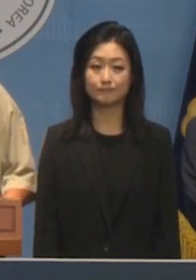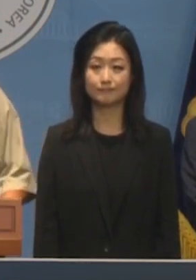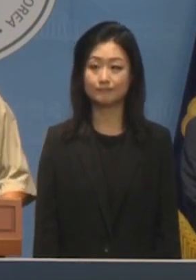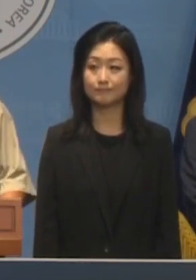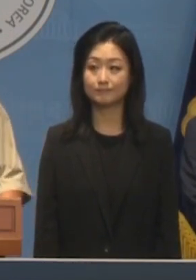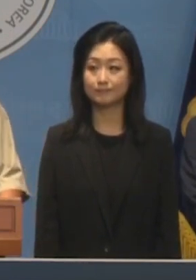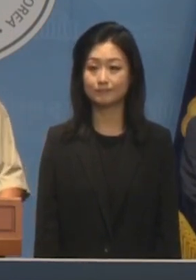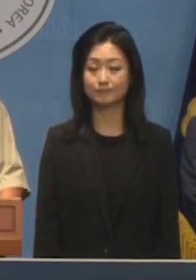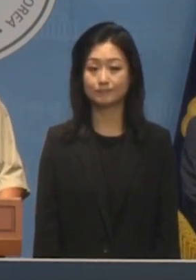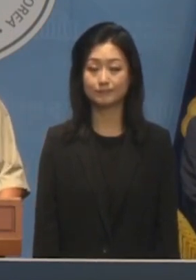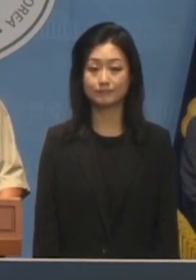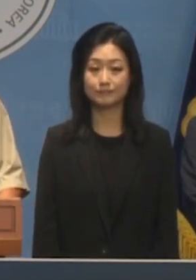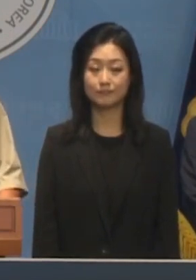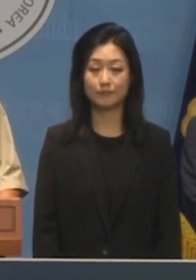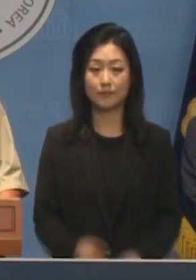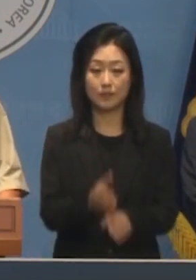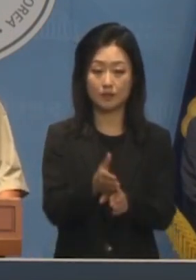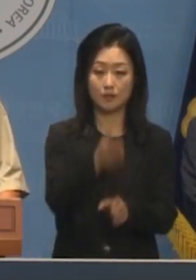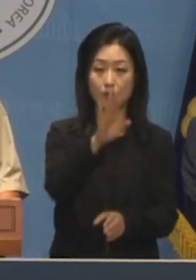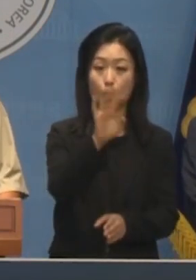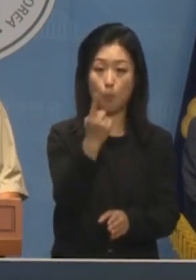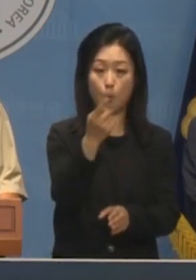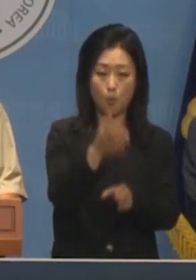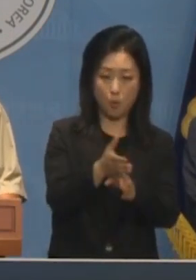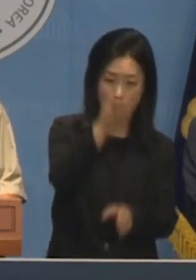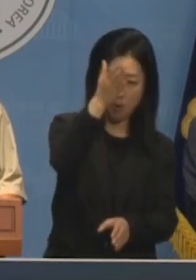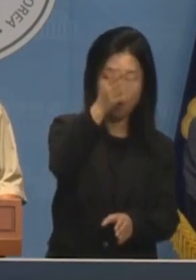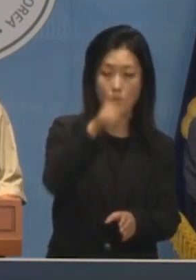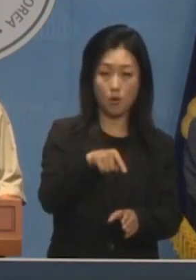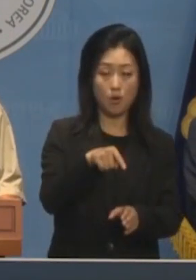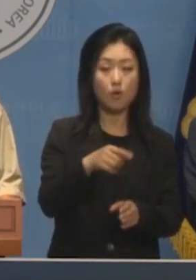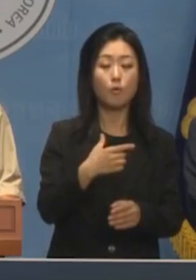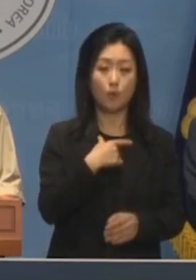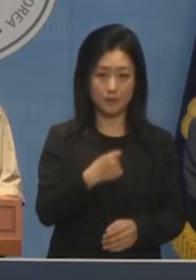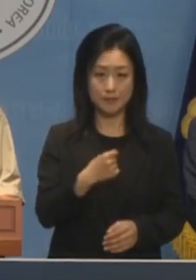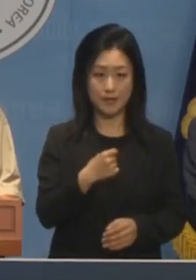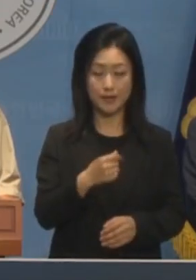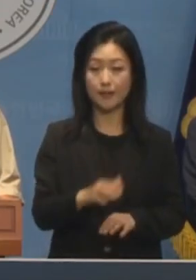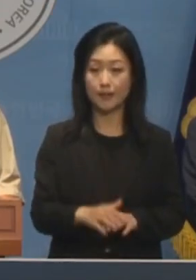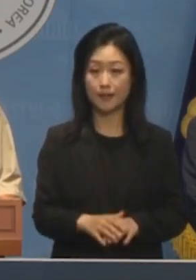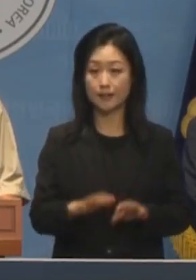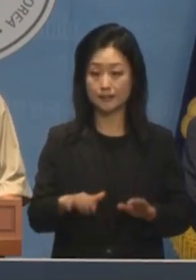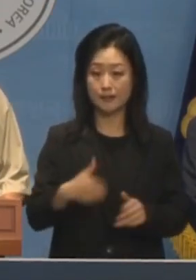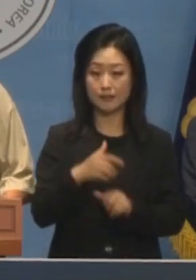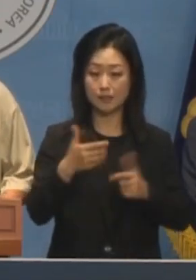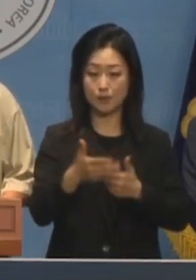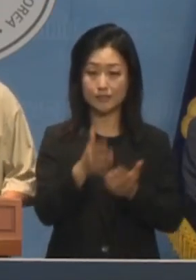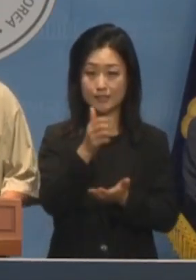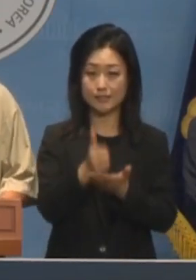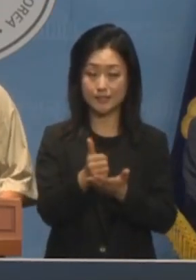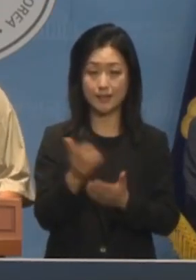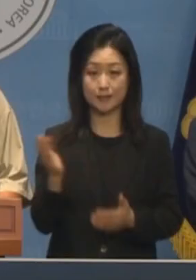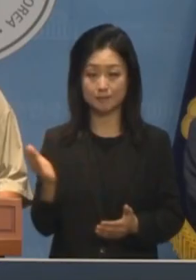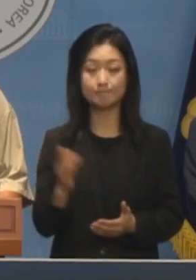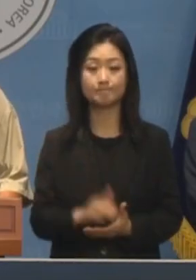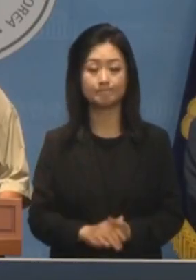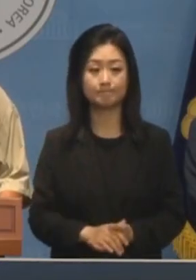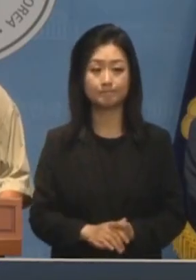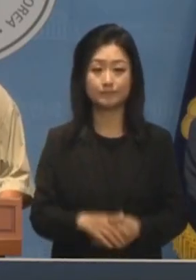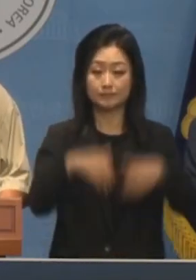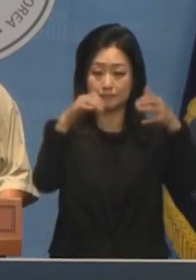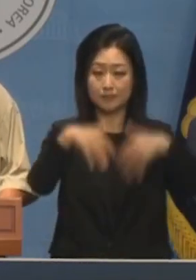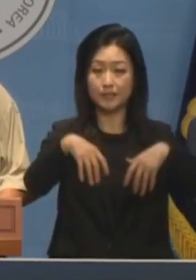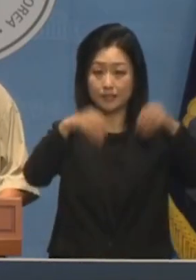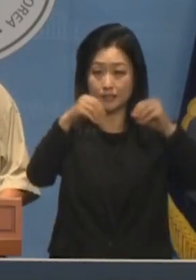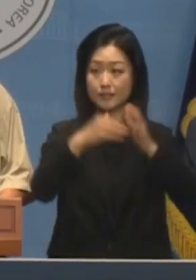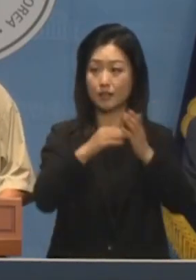네, 보철거를 위한 금강, 낙동강, 영산강 시민행동의 임도훈 상황실장입니다. 장마가 그치고